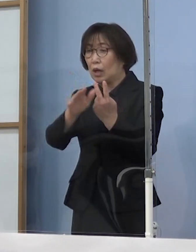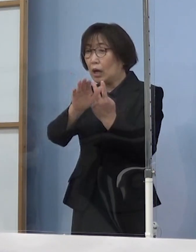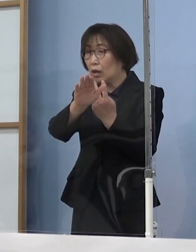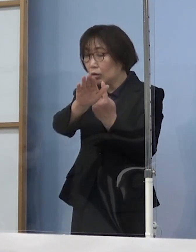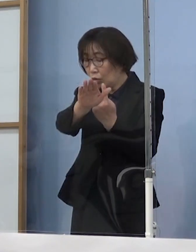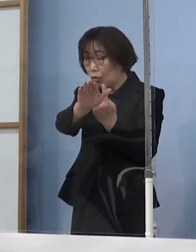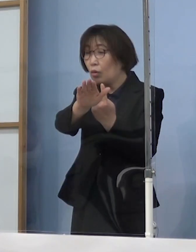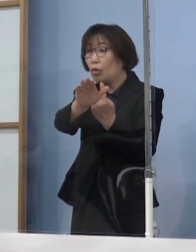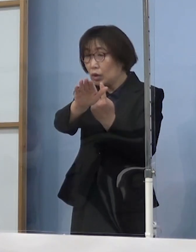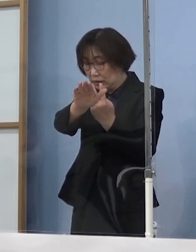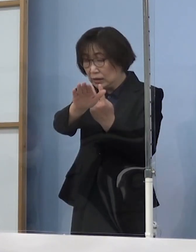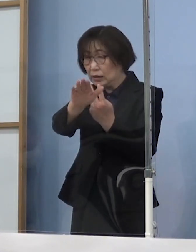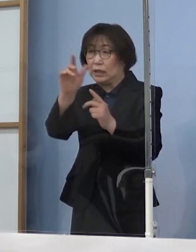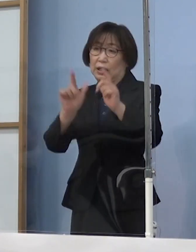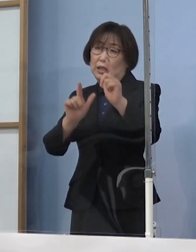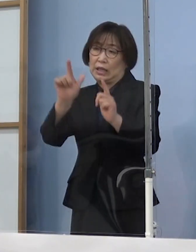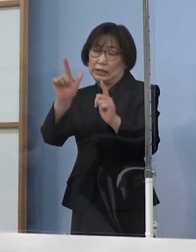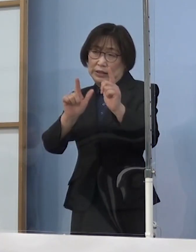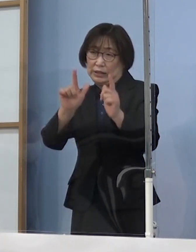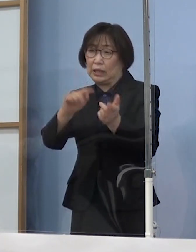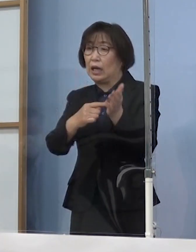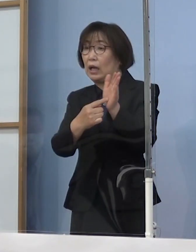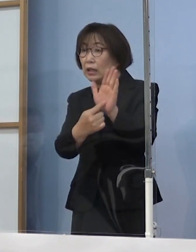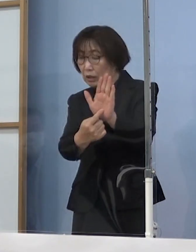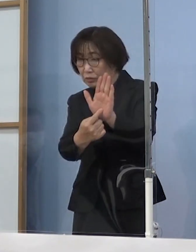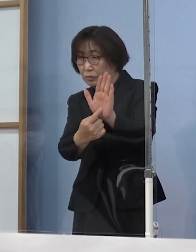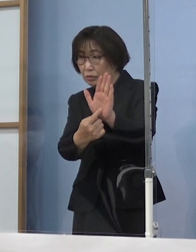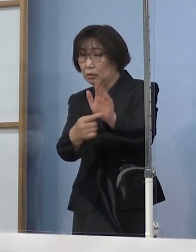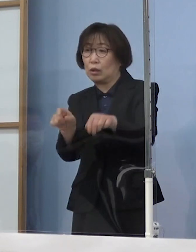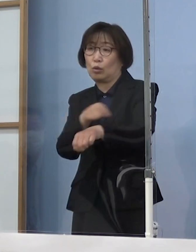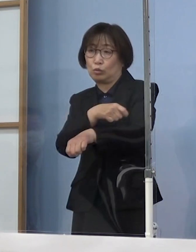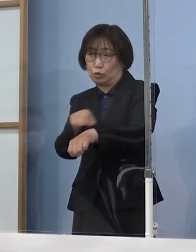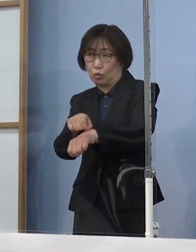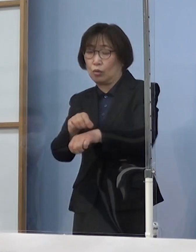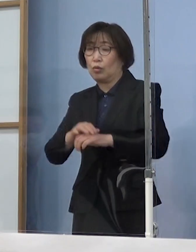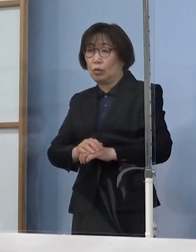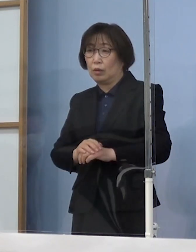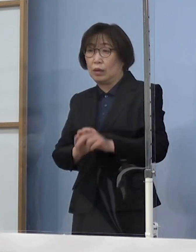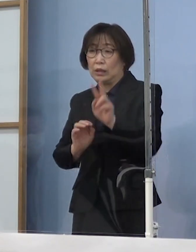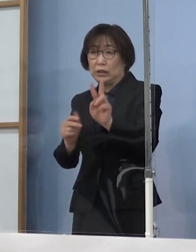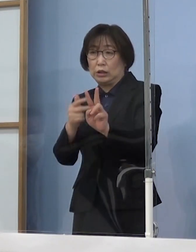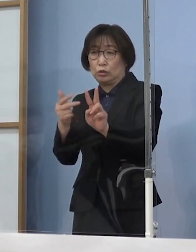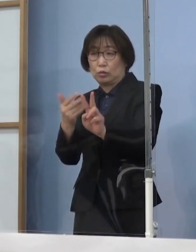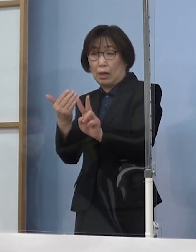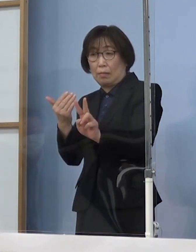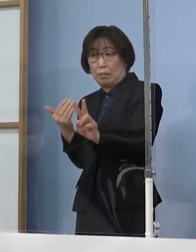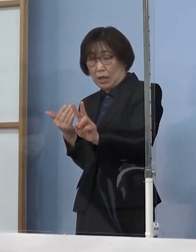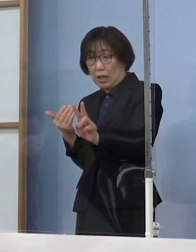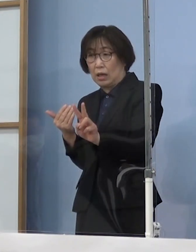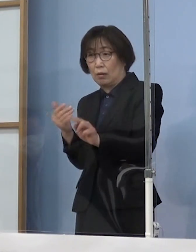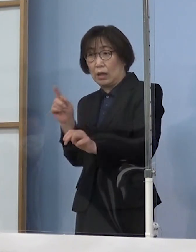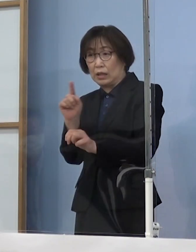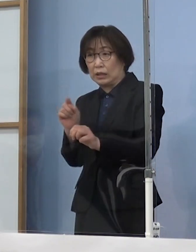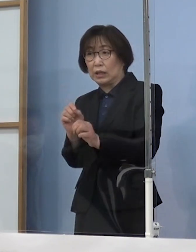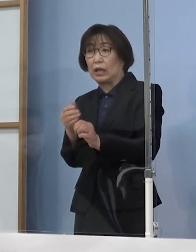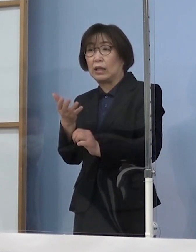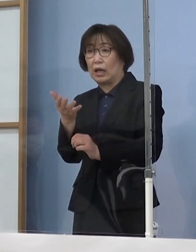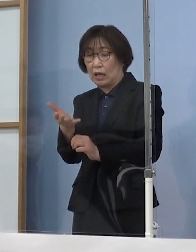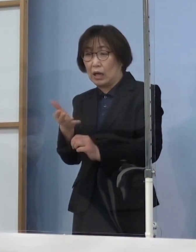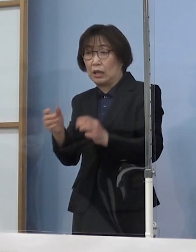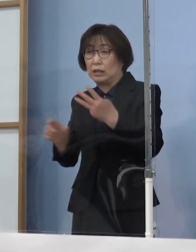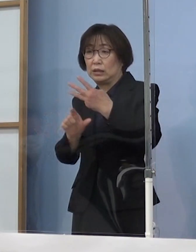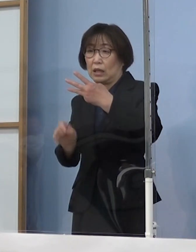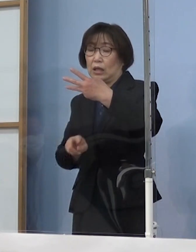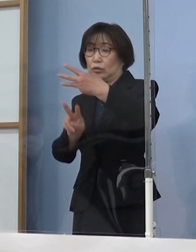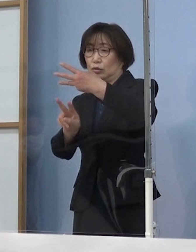の形ということでありますので、じゃあ2週間前一体何があったか。3月の22